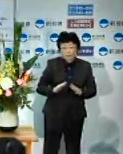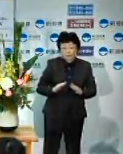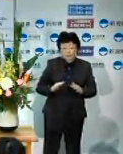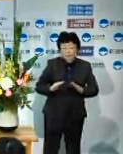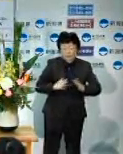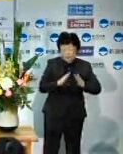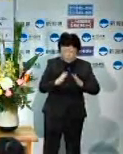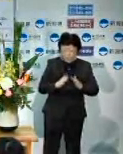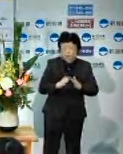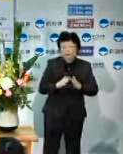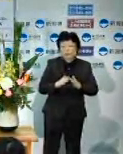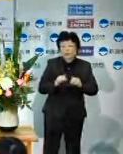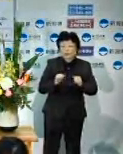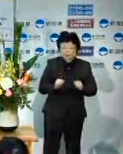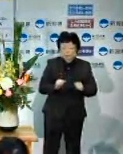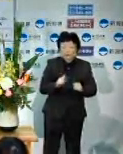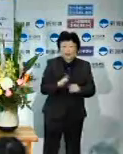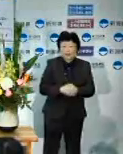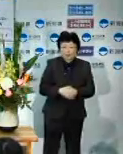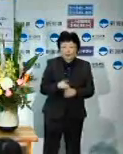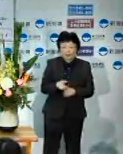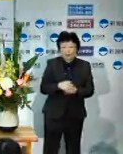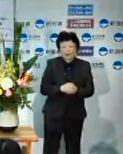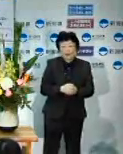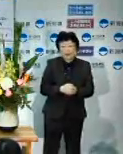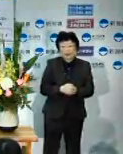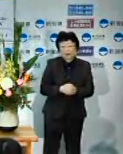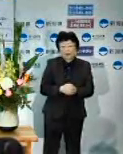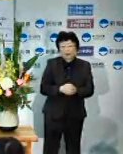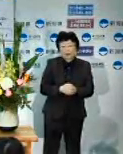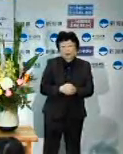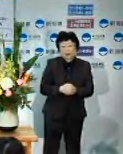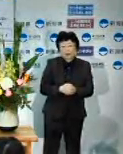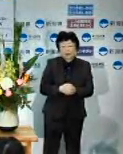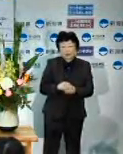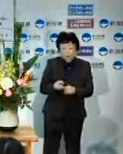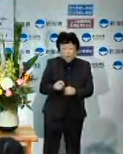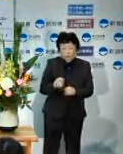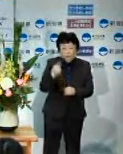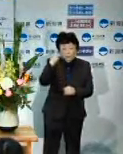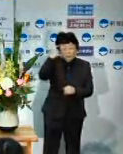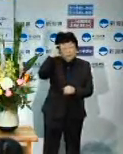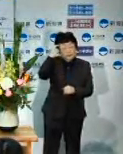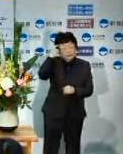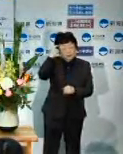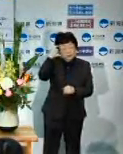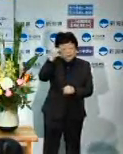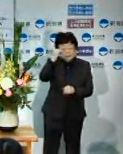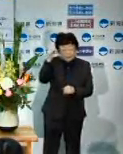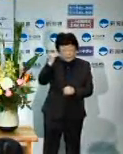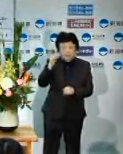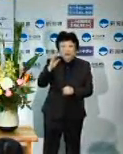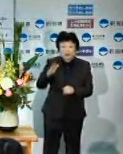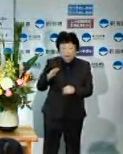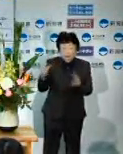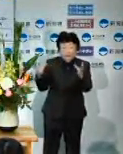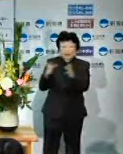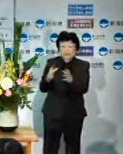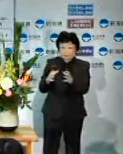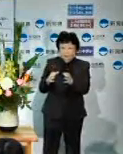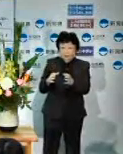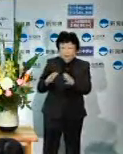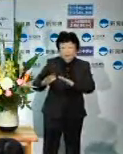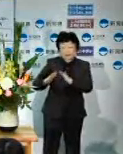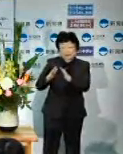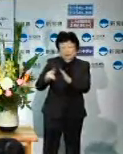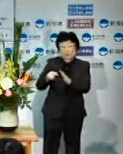するなあれば、本当にそれはそうした知見を持つ人たちをまた集めて議